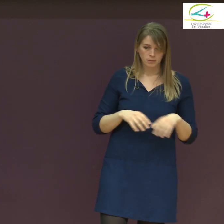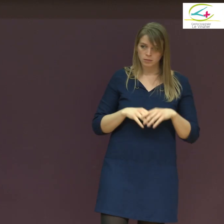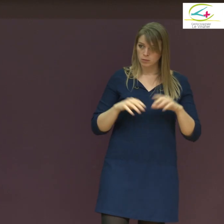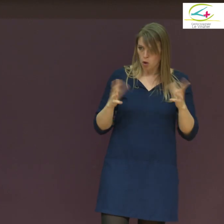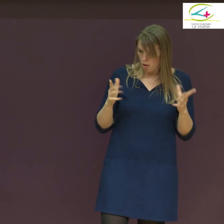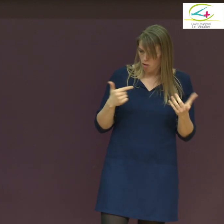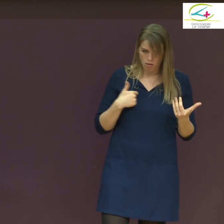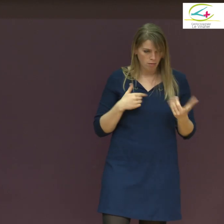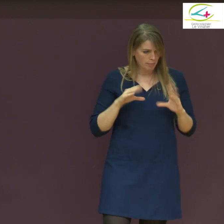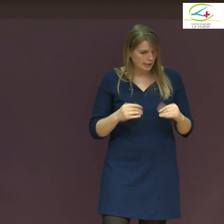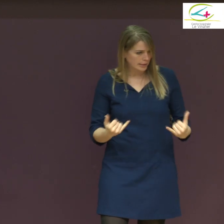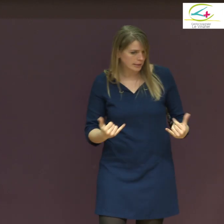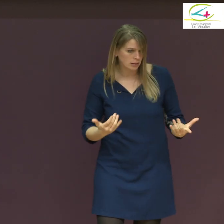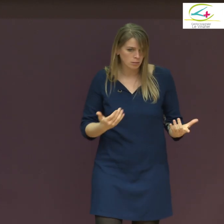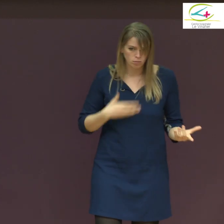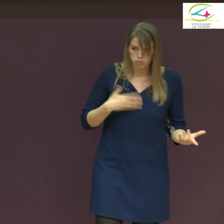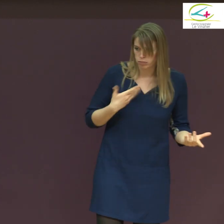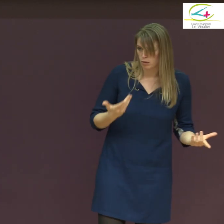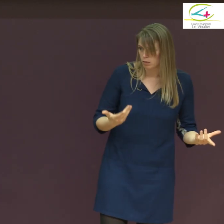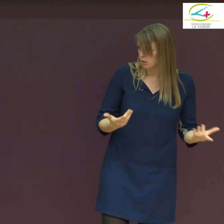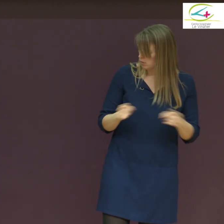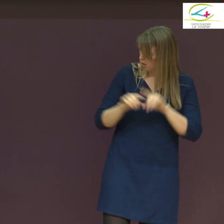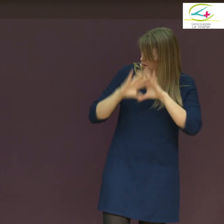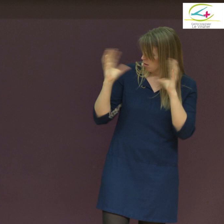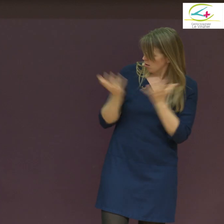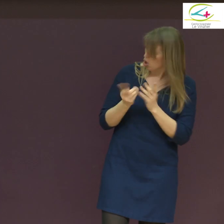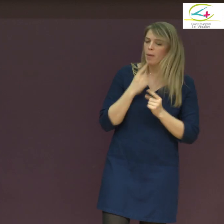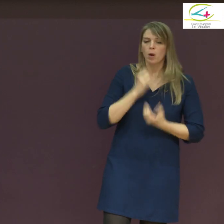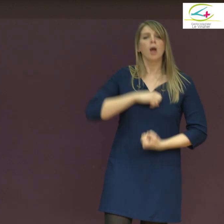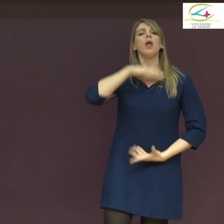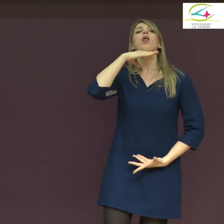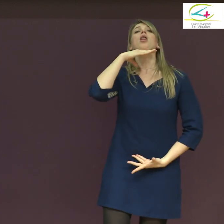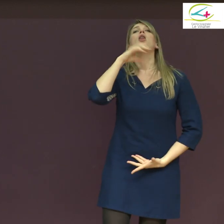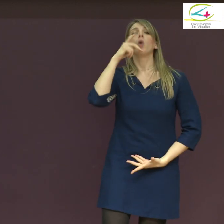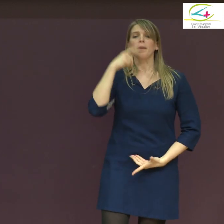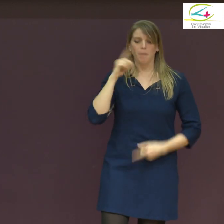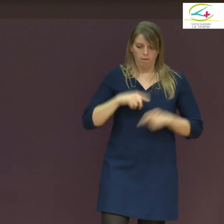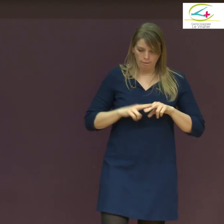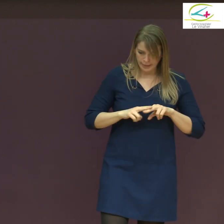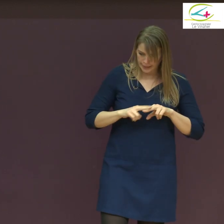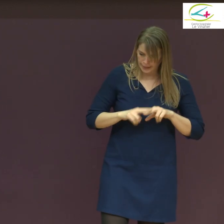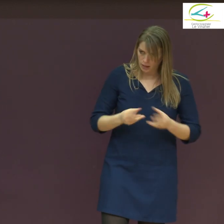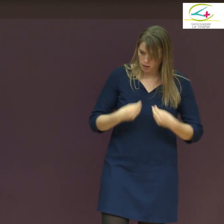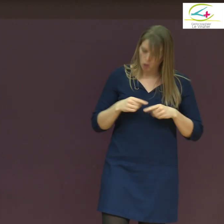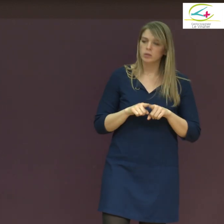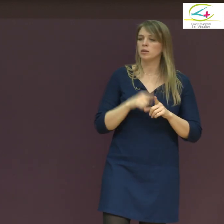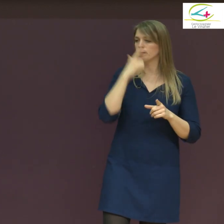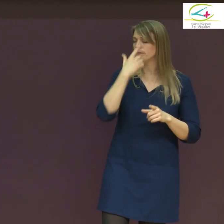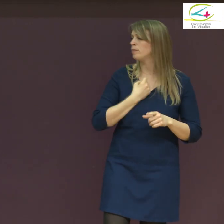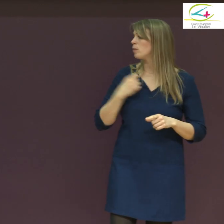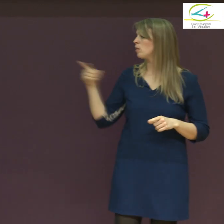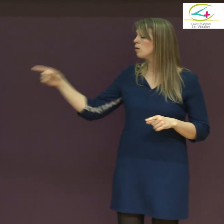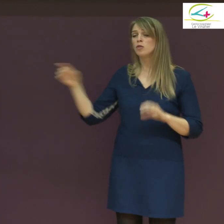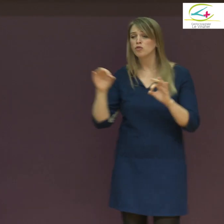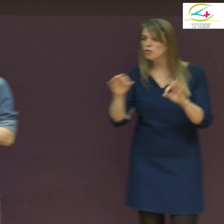peut-être j'ai ma place, est-ce que, enfin, c'est pas... Il y a toute cette partie-là qui a été oubliée aussi. toute façon, ce qu'il faut bien se dire, c'est ce qu'on disait tout à l'heure, il y a des